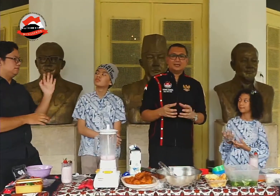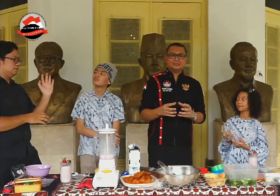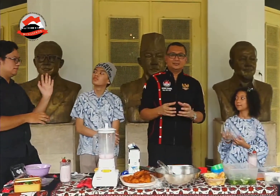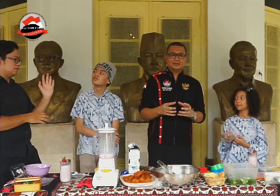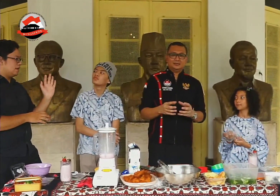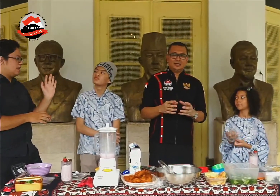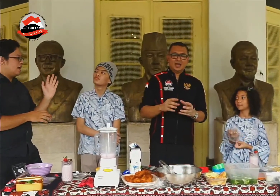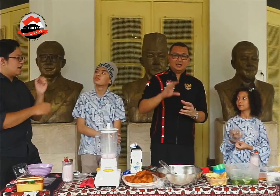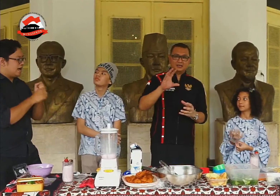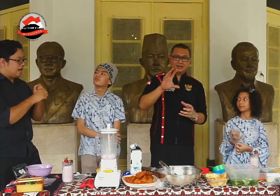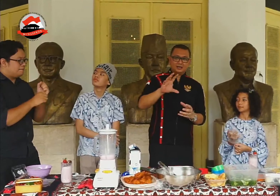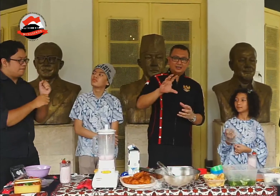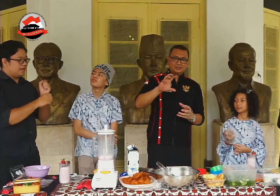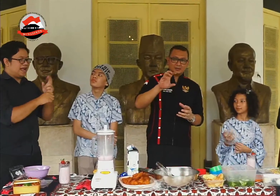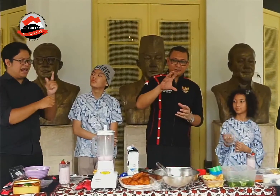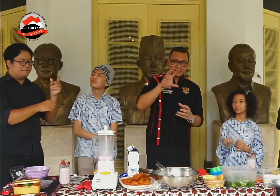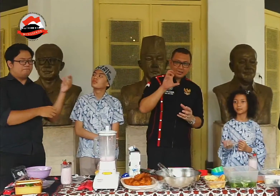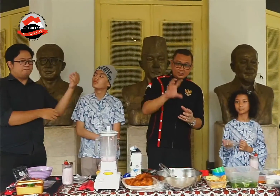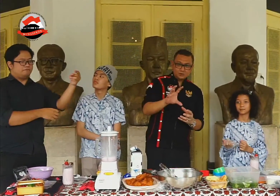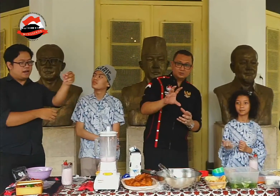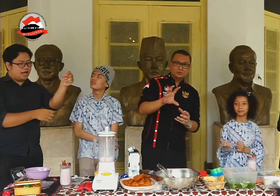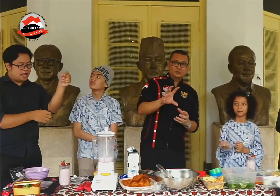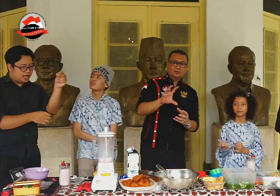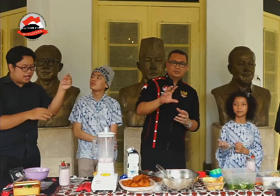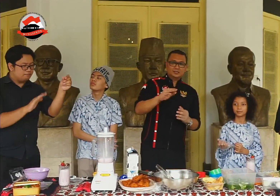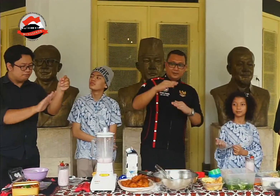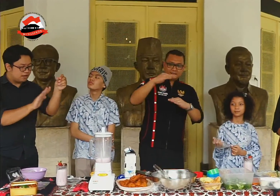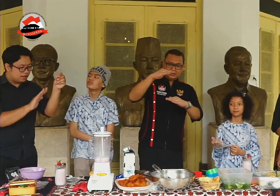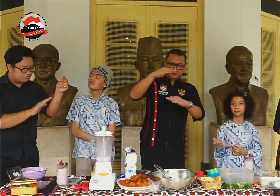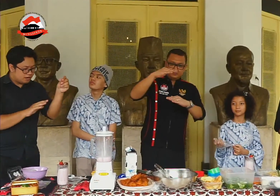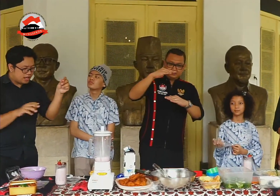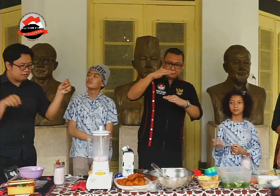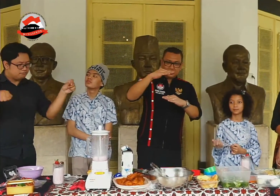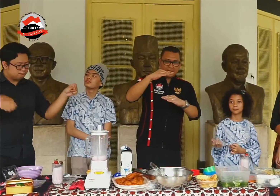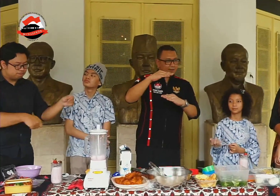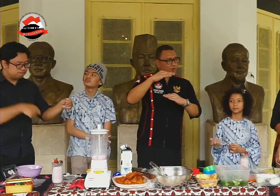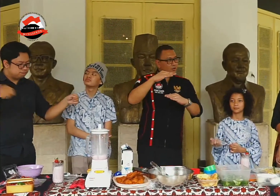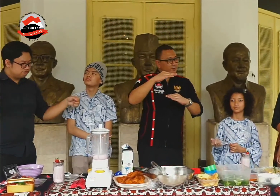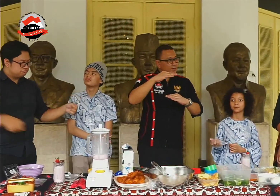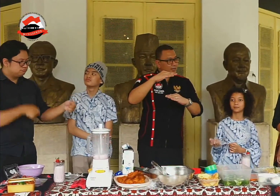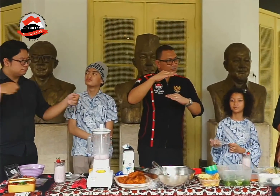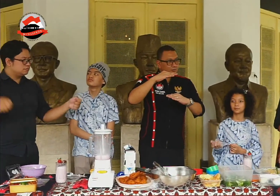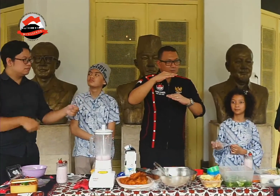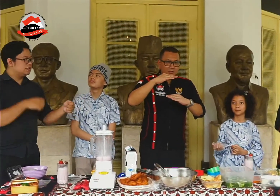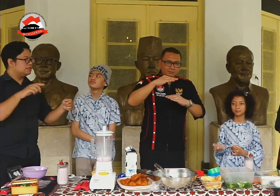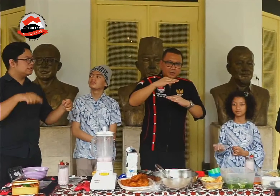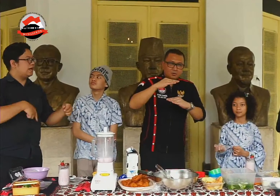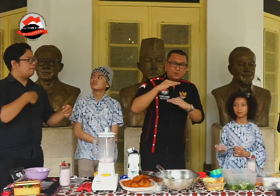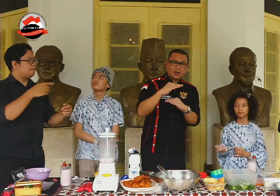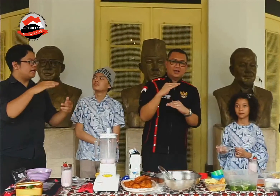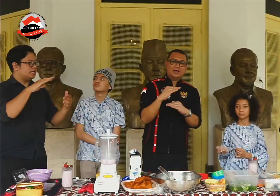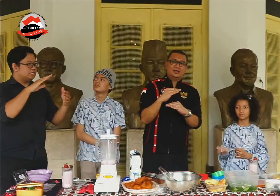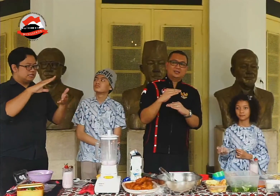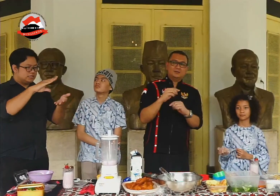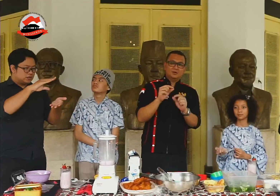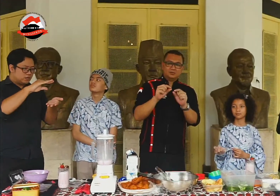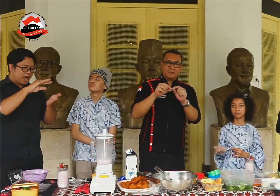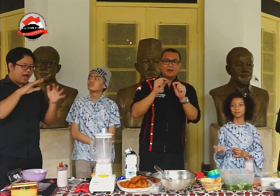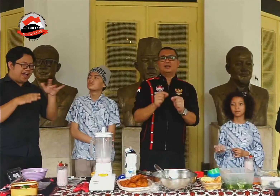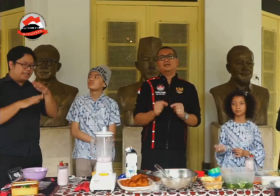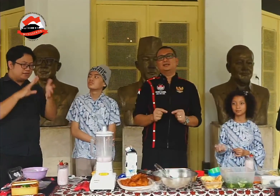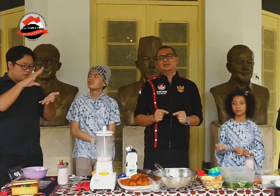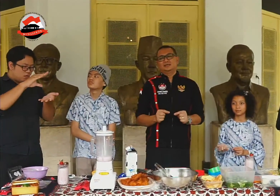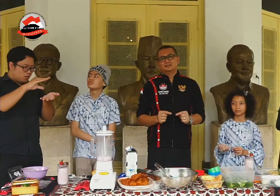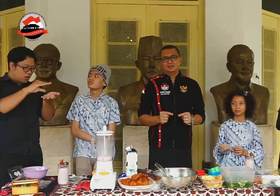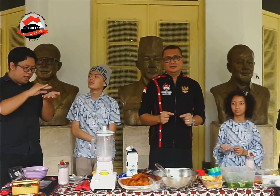pelan-pelan kasihnya agar sampai dia reduce dulu, sampai dia apa ya kalau dibilang itu berkuranglah airnya, baru